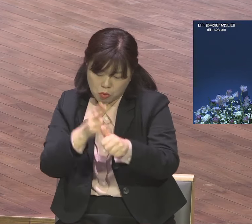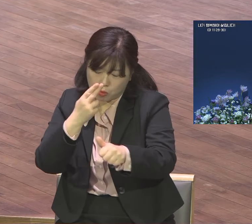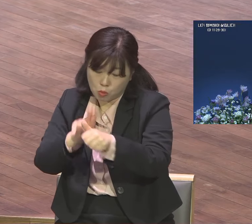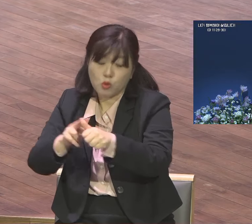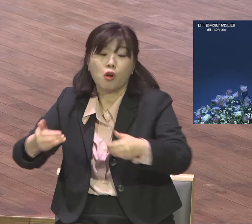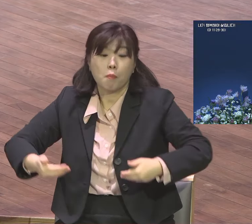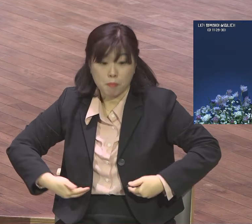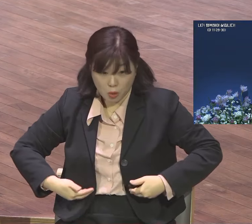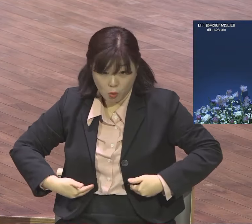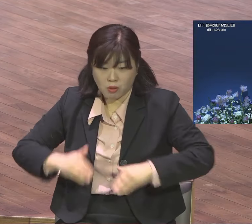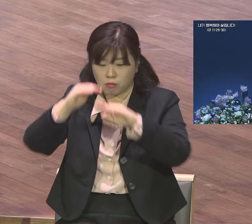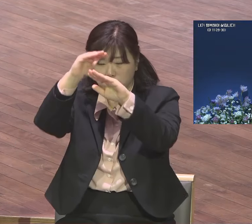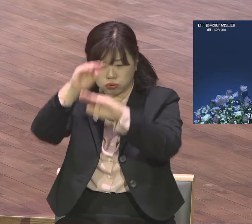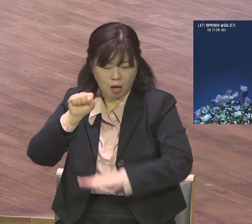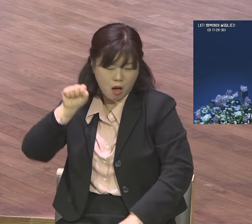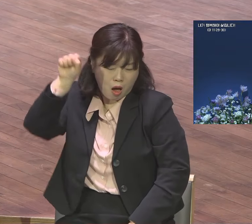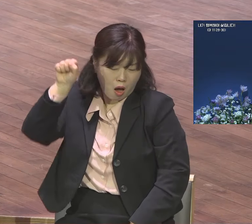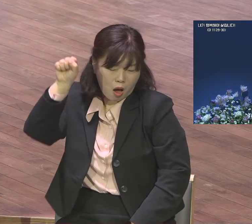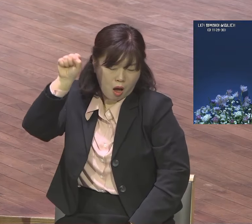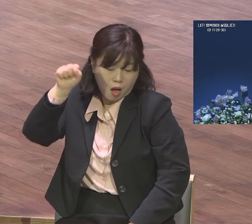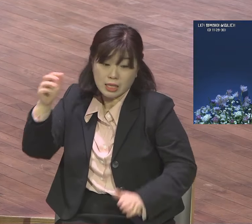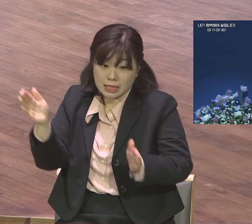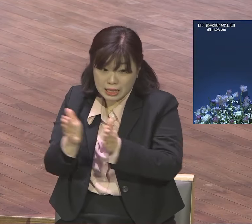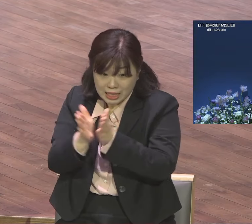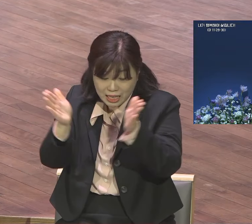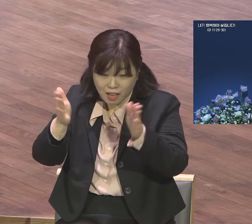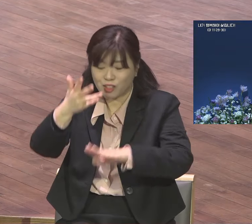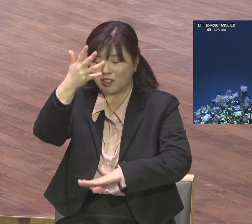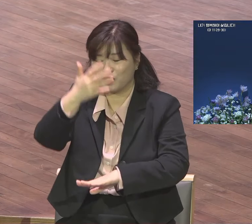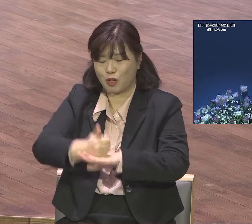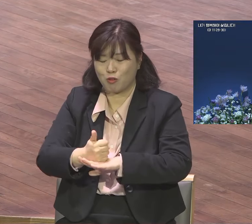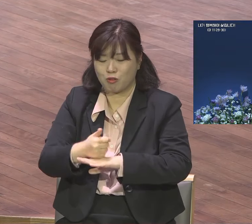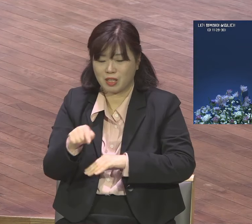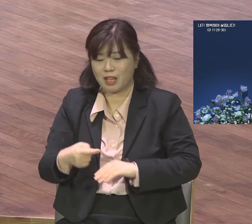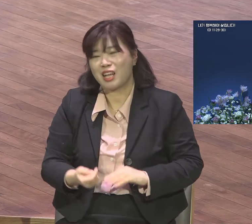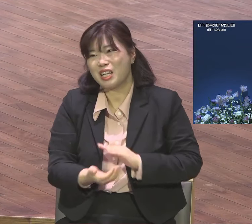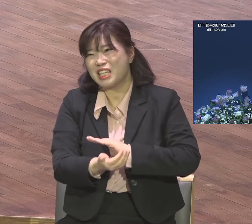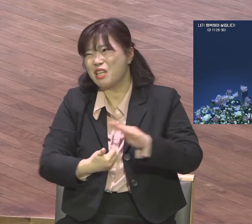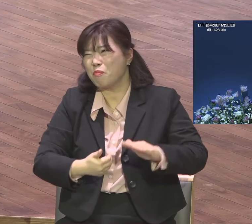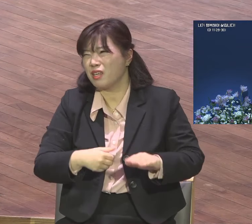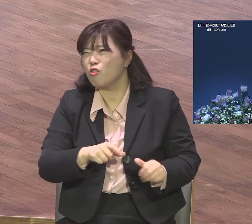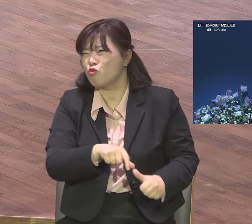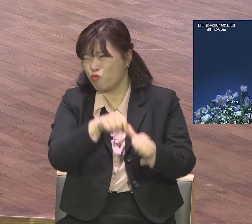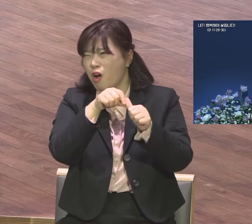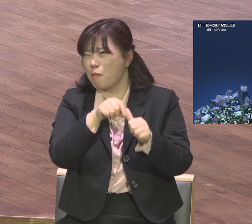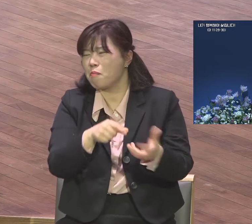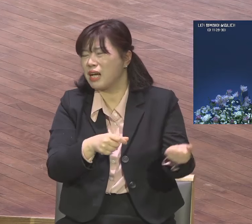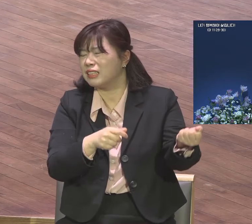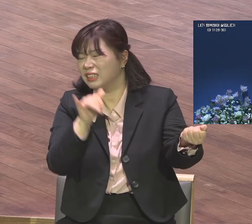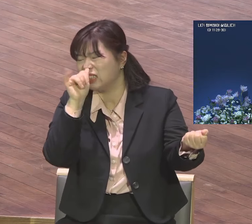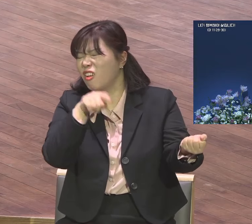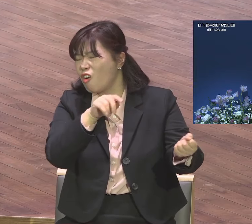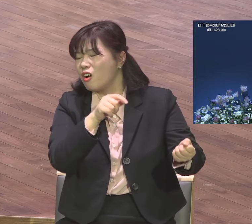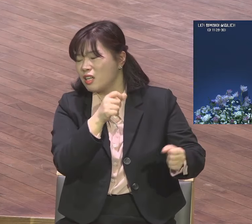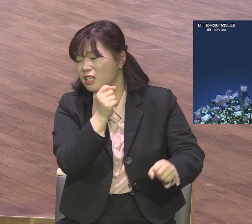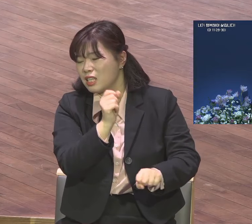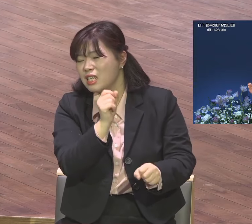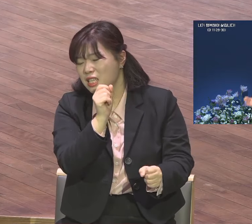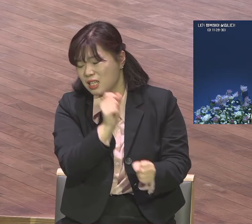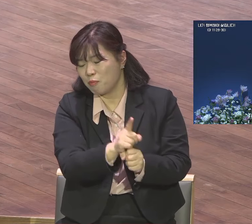하라는 것이었습니다. 캐리가 사실적으로 이 도전을 했습니다. 그래서 그 영적 흐름이 미국으로